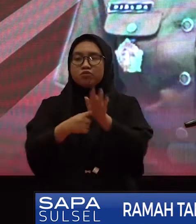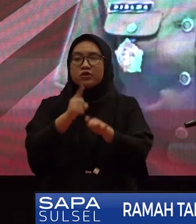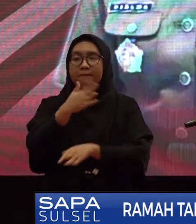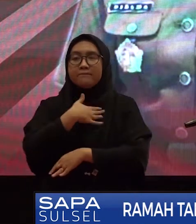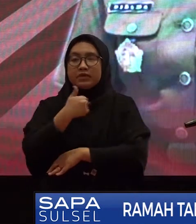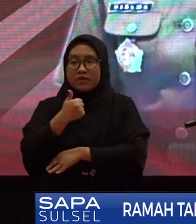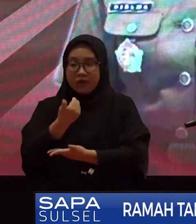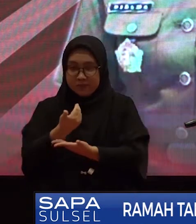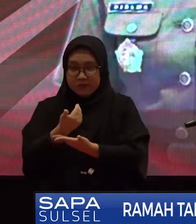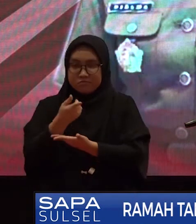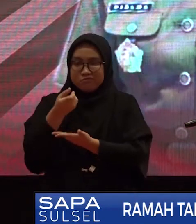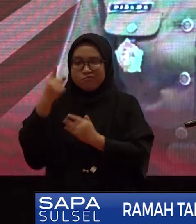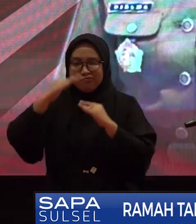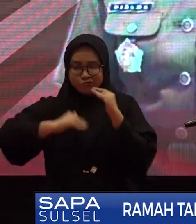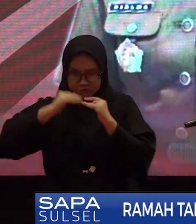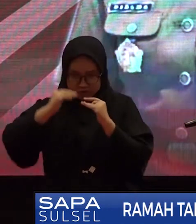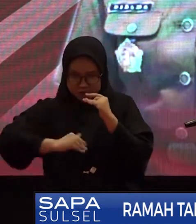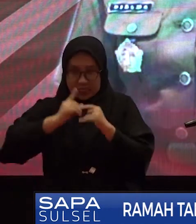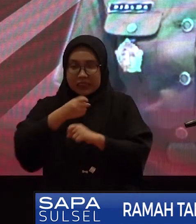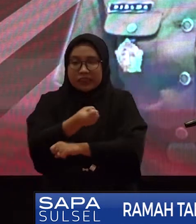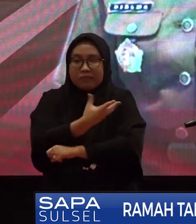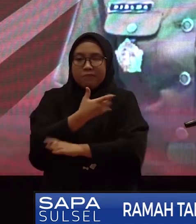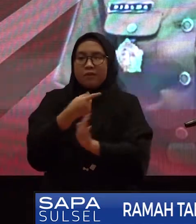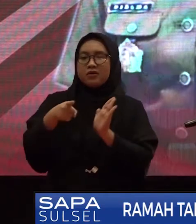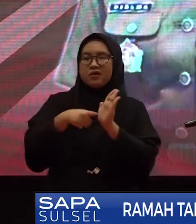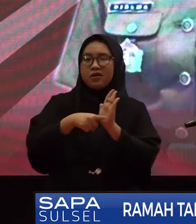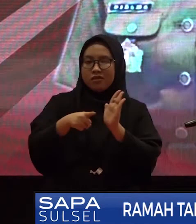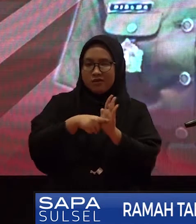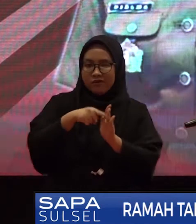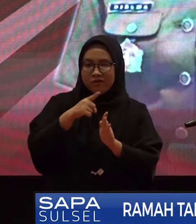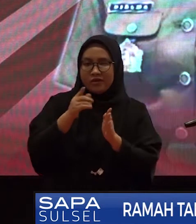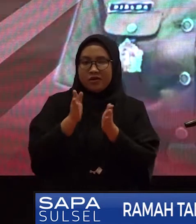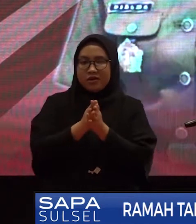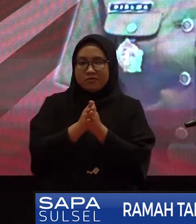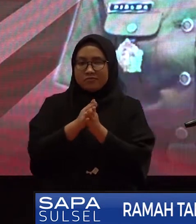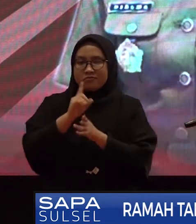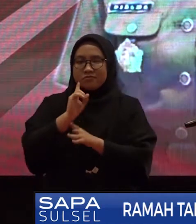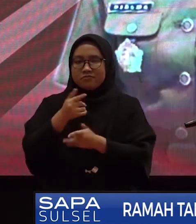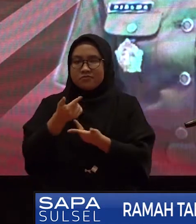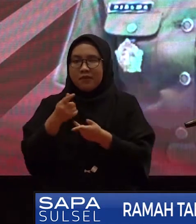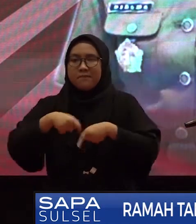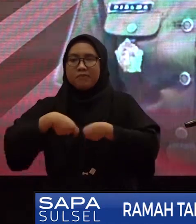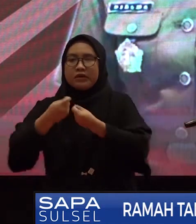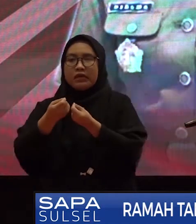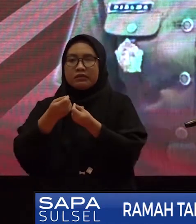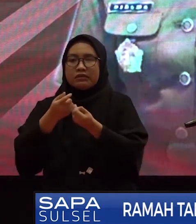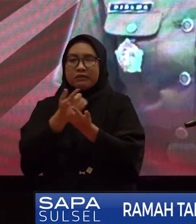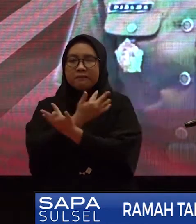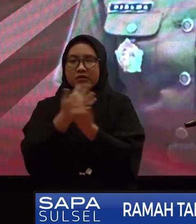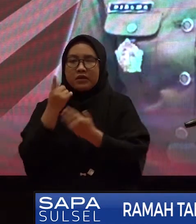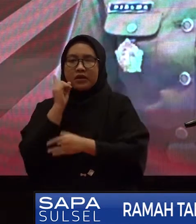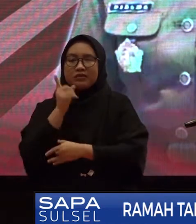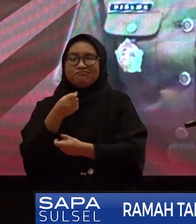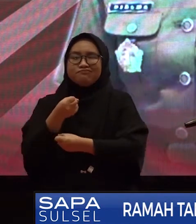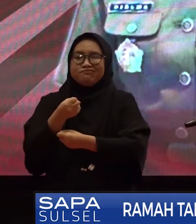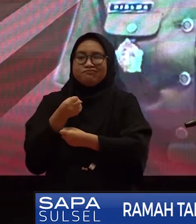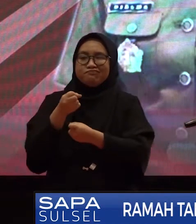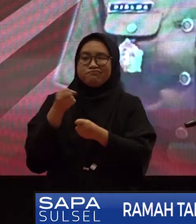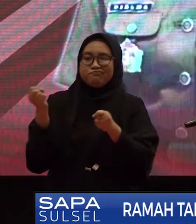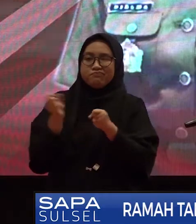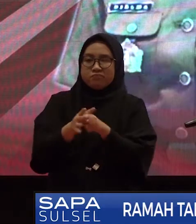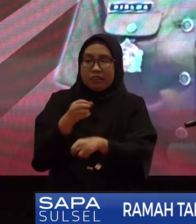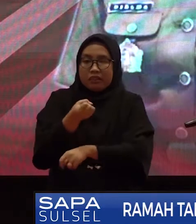mampu meminimalisir dampak buruk serta mengakselerasi pemulihan masyarakat pasca pandemi